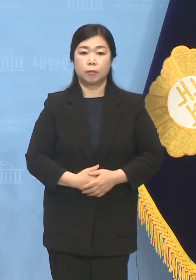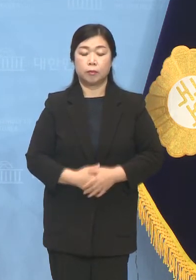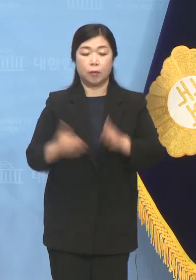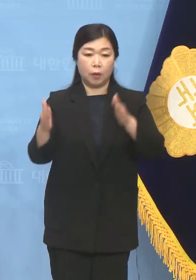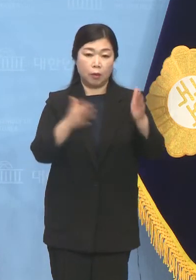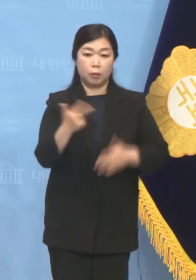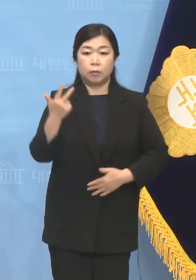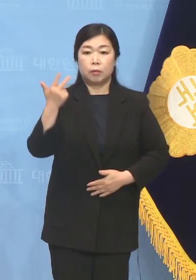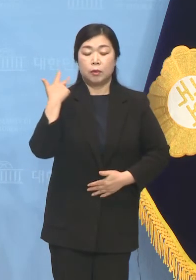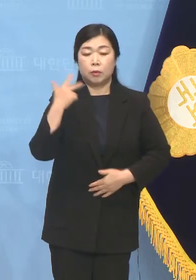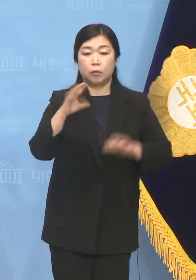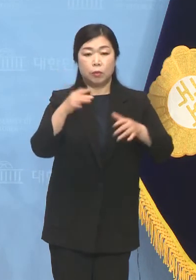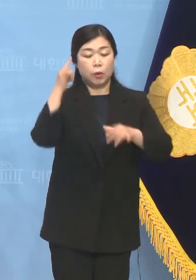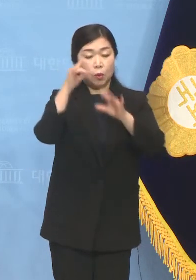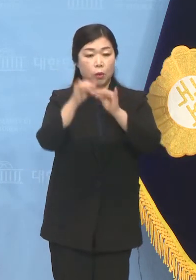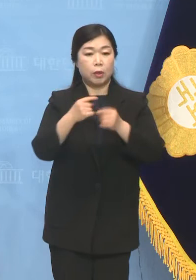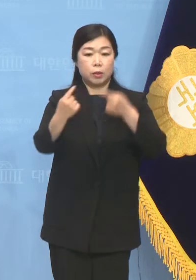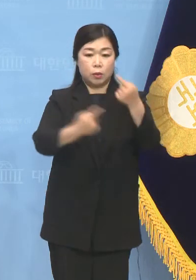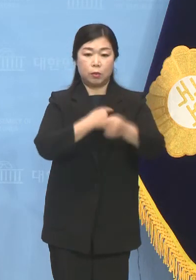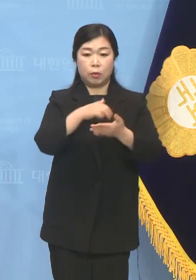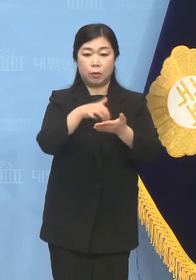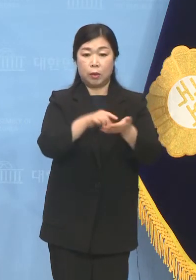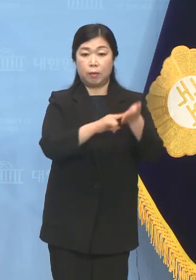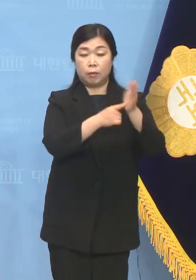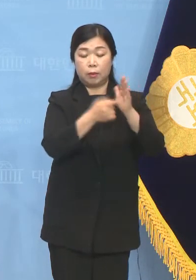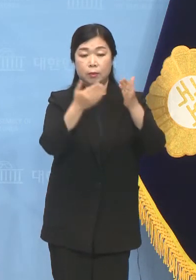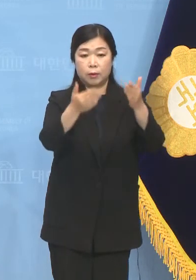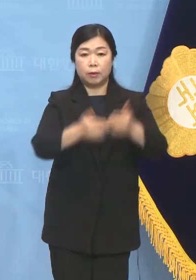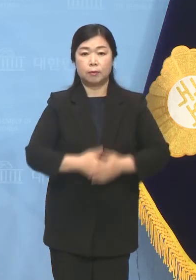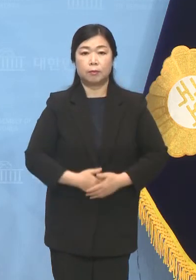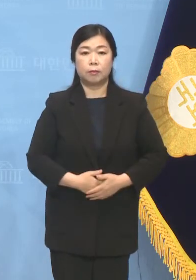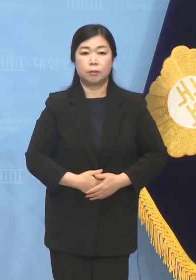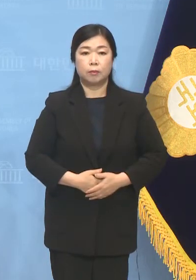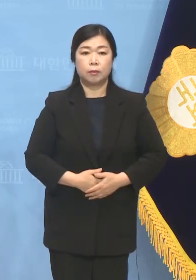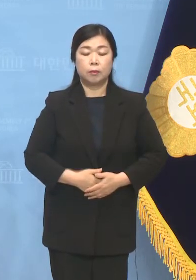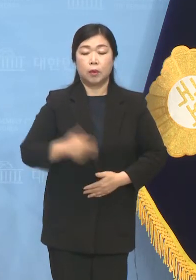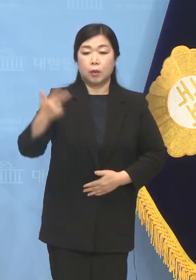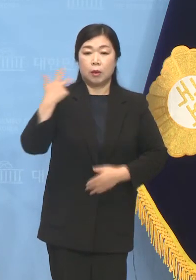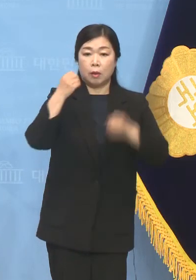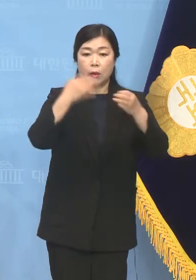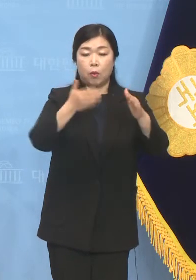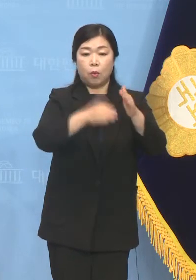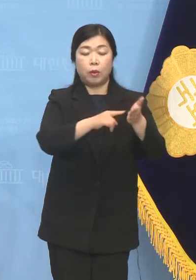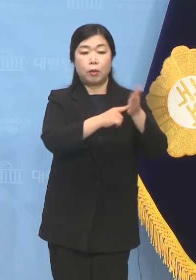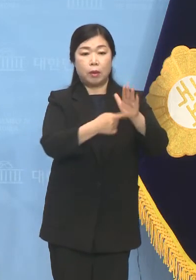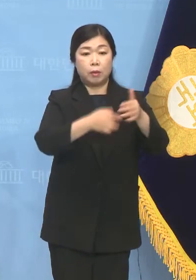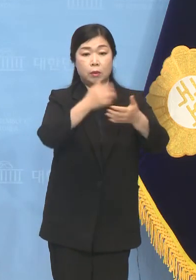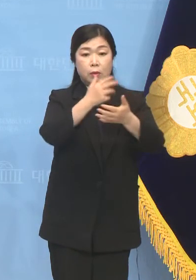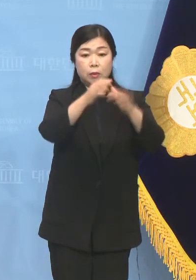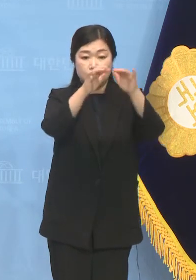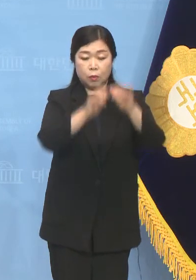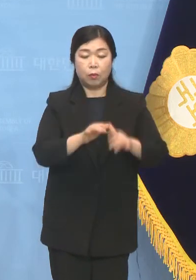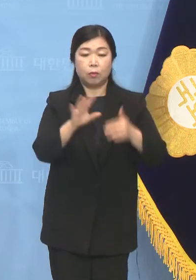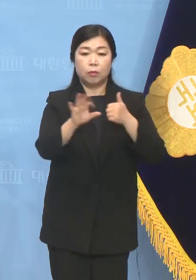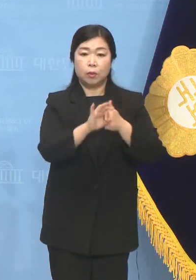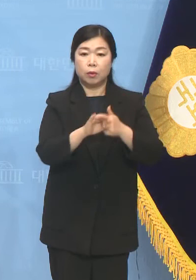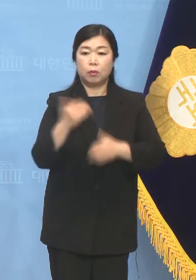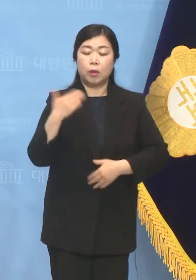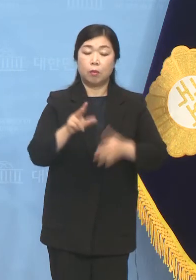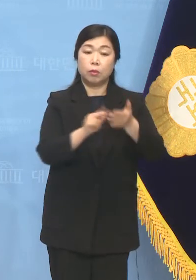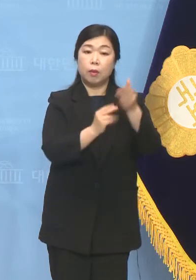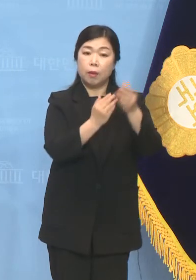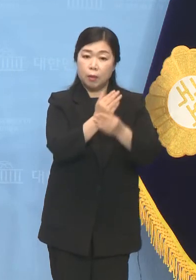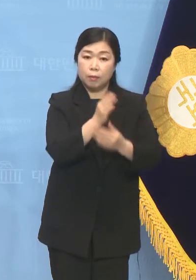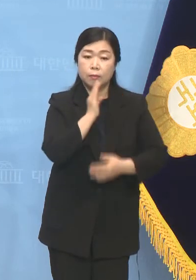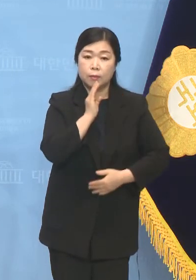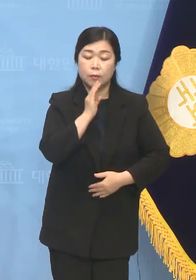다음은 지난주 국민동의 청원 접수 현황 말씀드리겠습니다. 지난주 새로 공개된 청원은 최근 이슈가